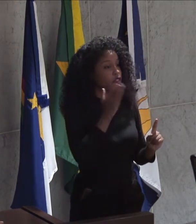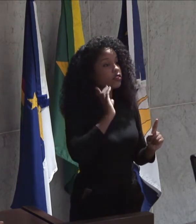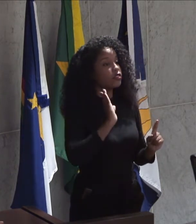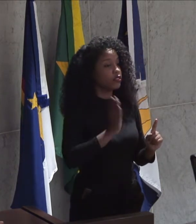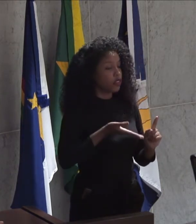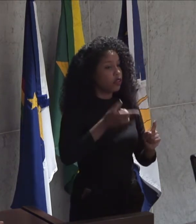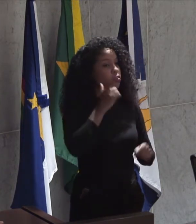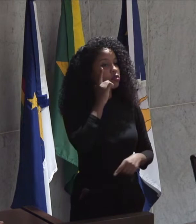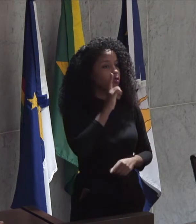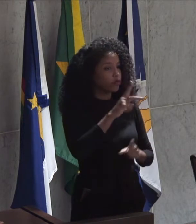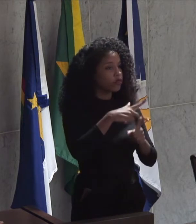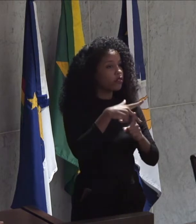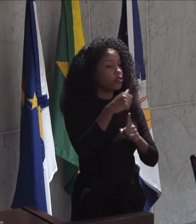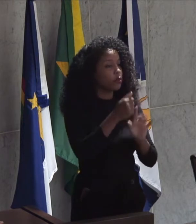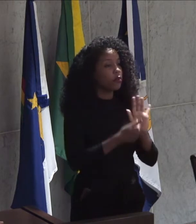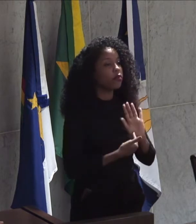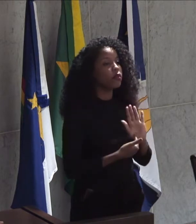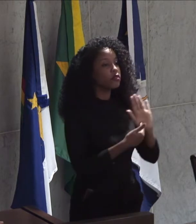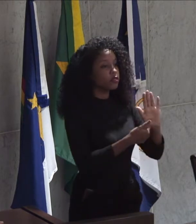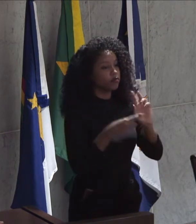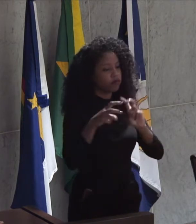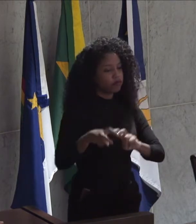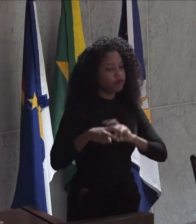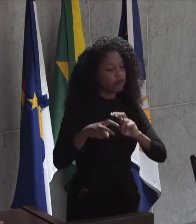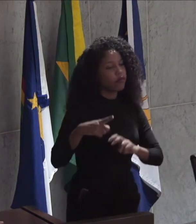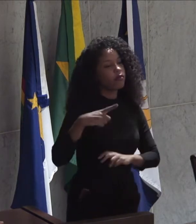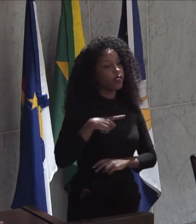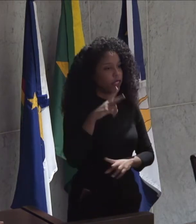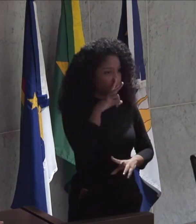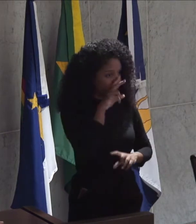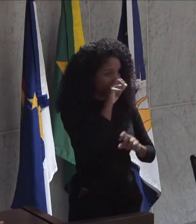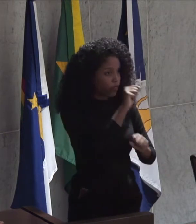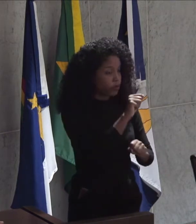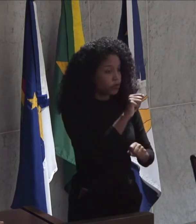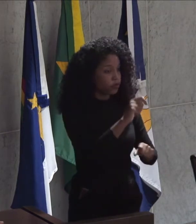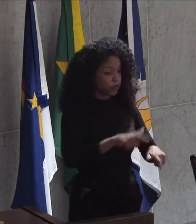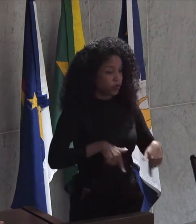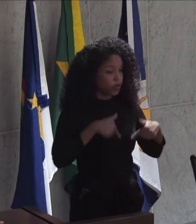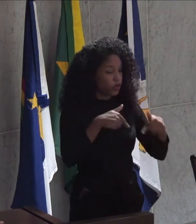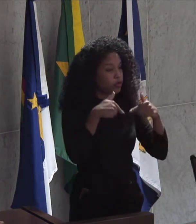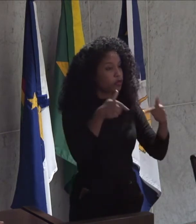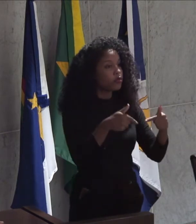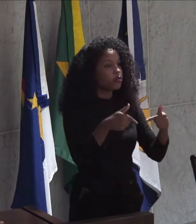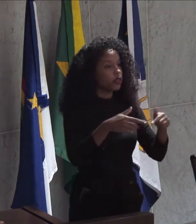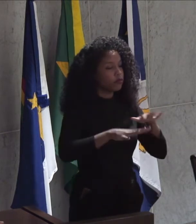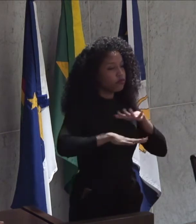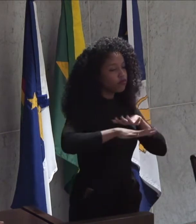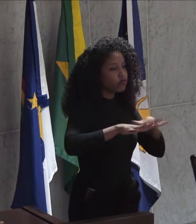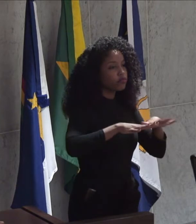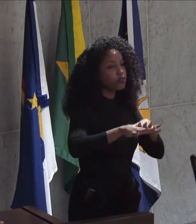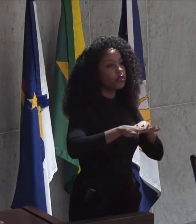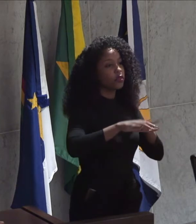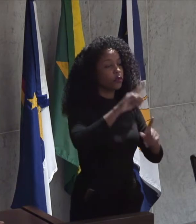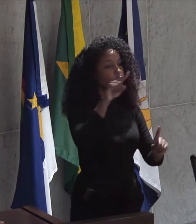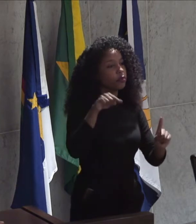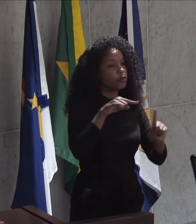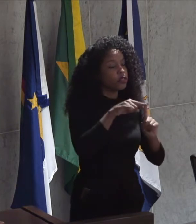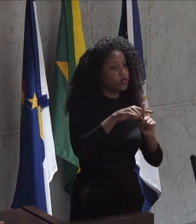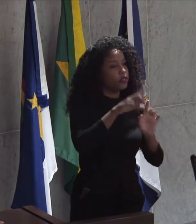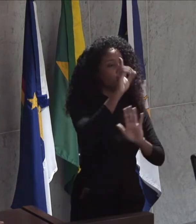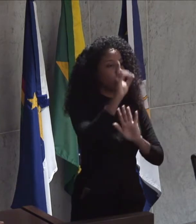vitoriosos, mostrando a força do campo e a luta e a mobilização para manter esse direito.